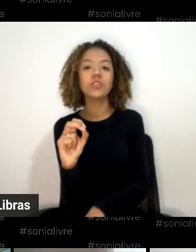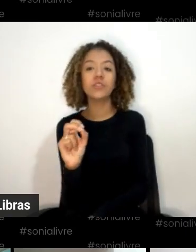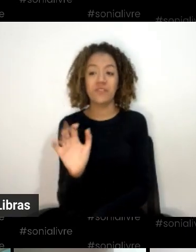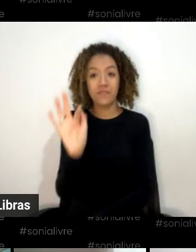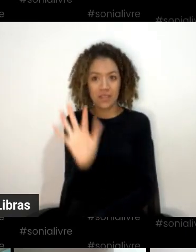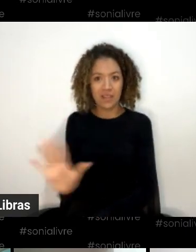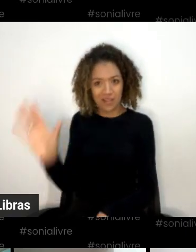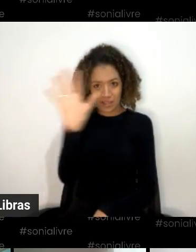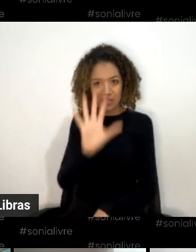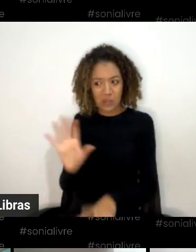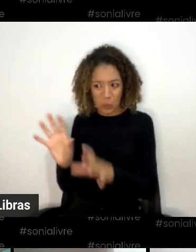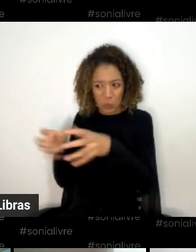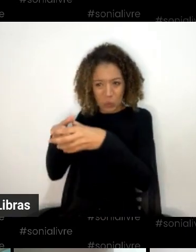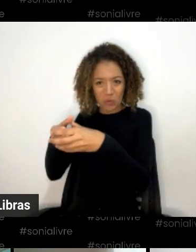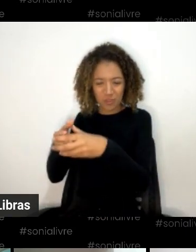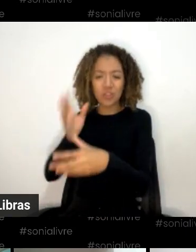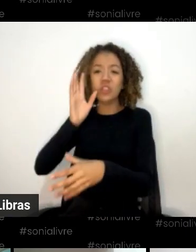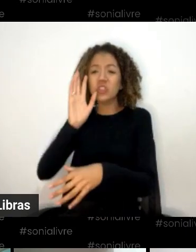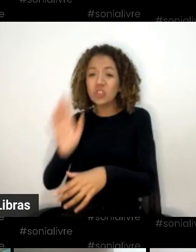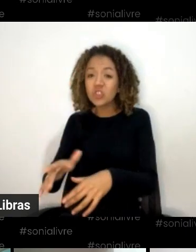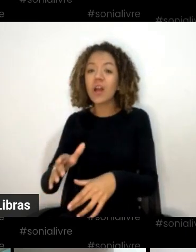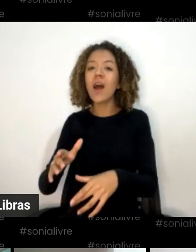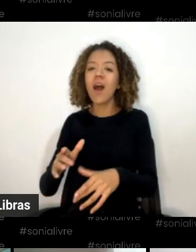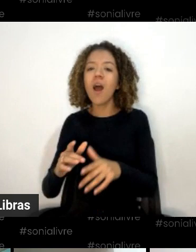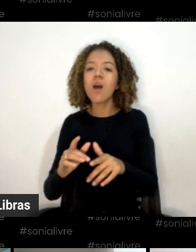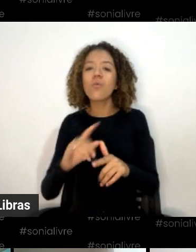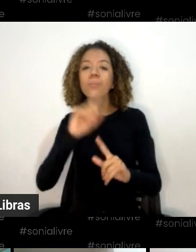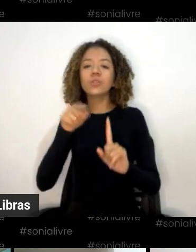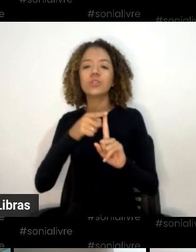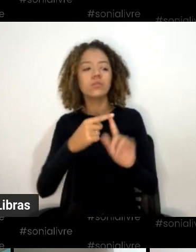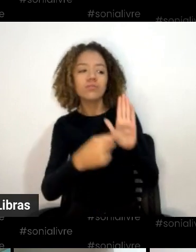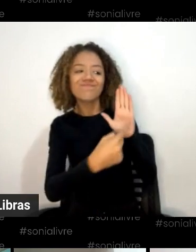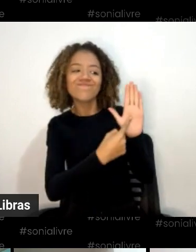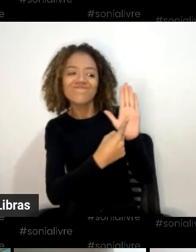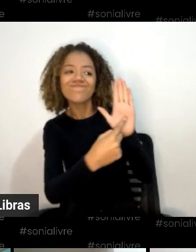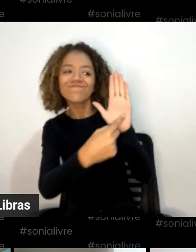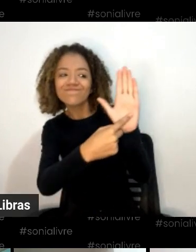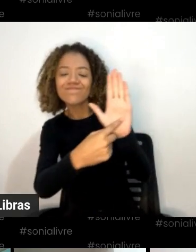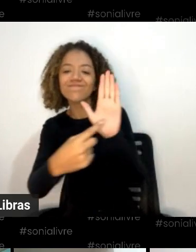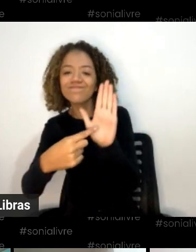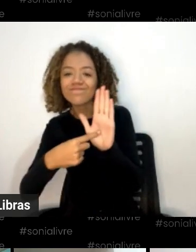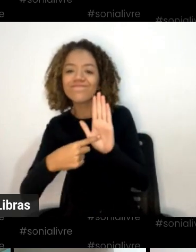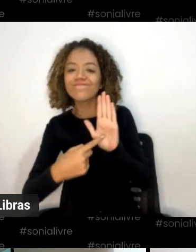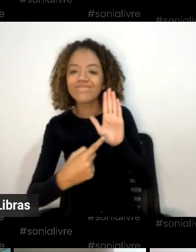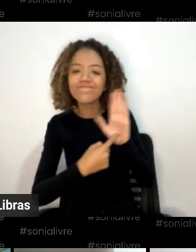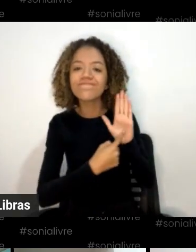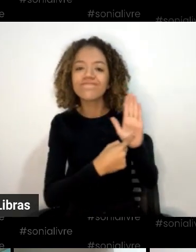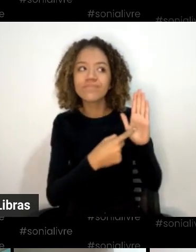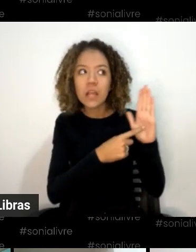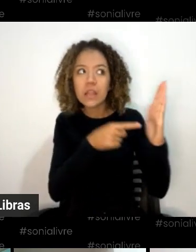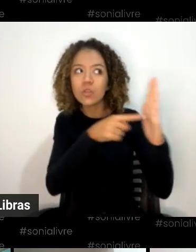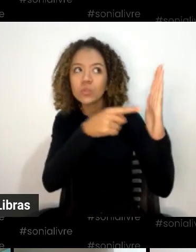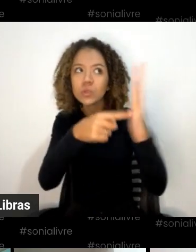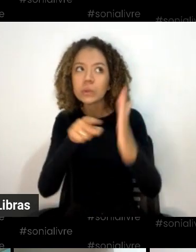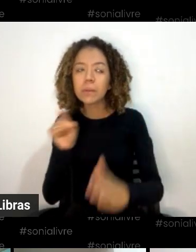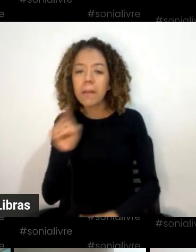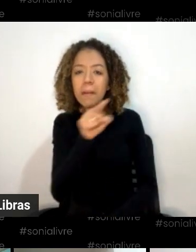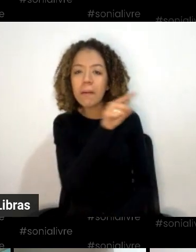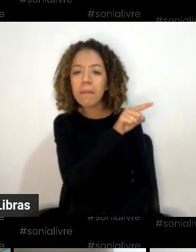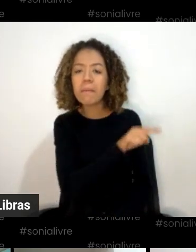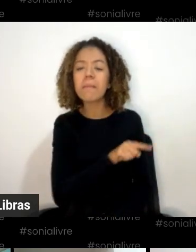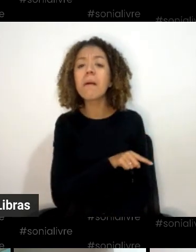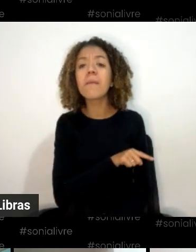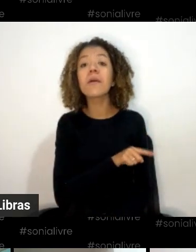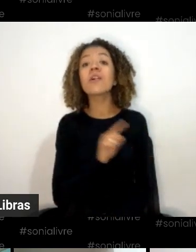tinha um trabalho de denúncia, né, viu que essas denúncias finalmente, e aí nós temos